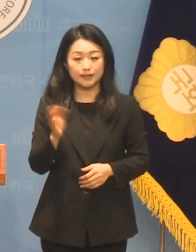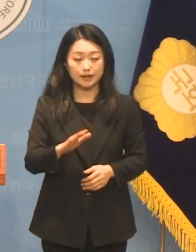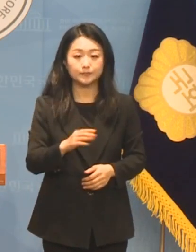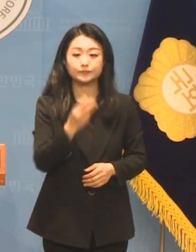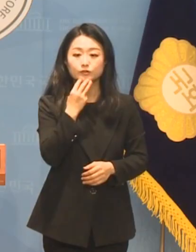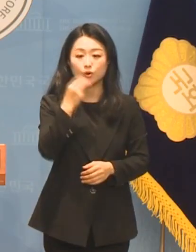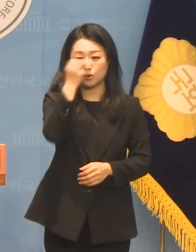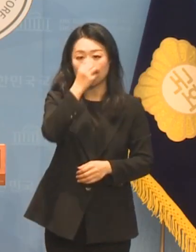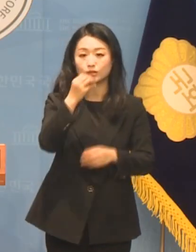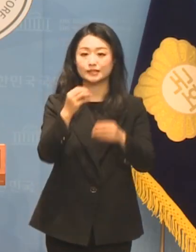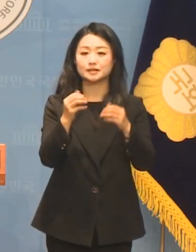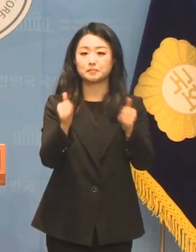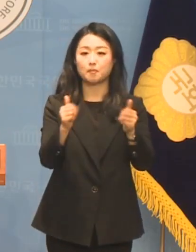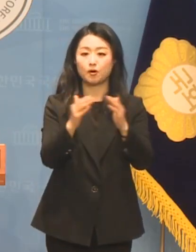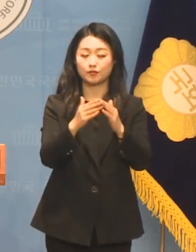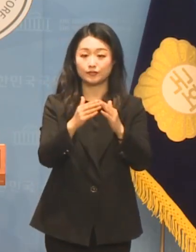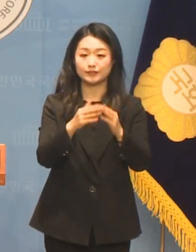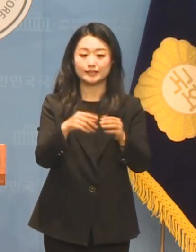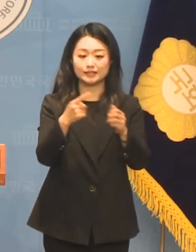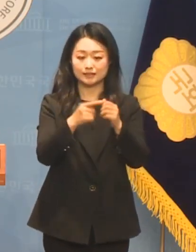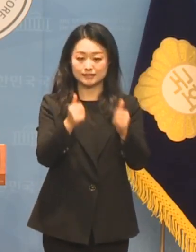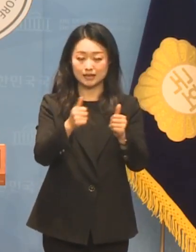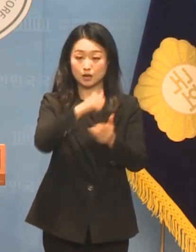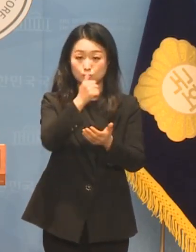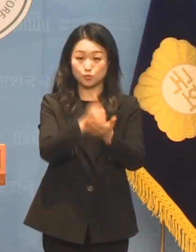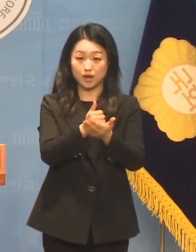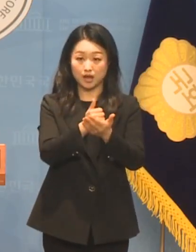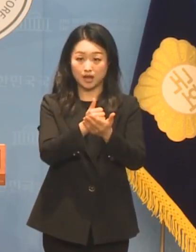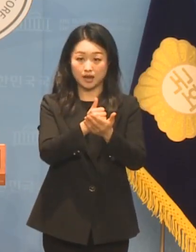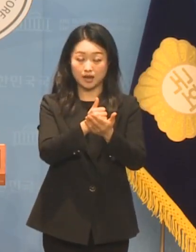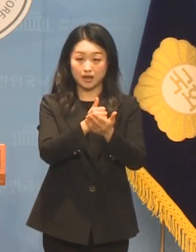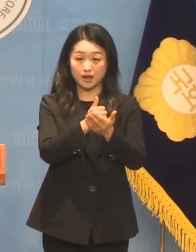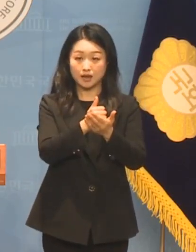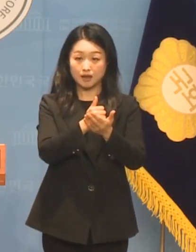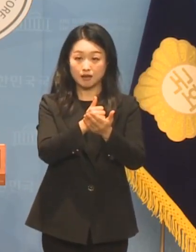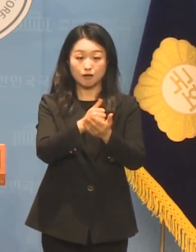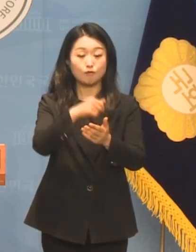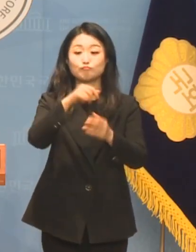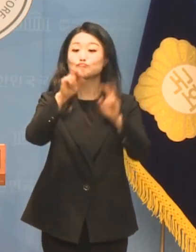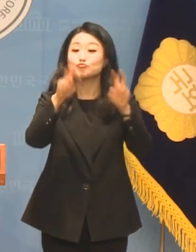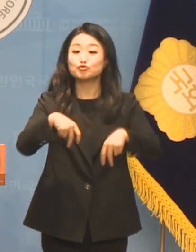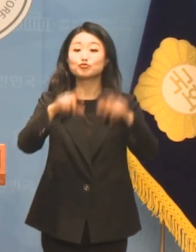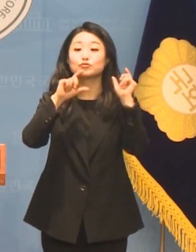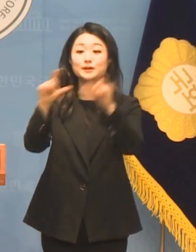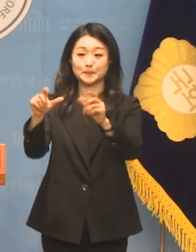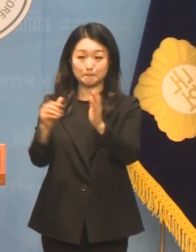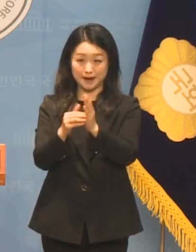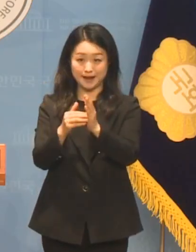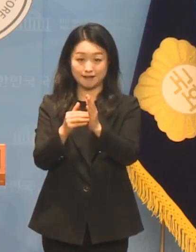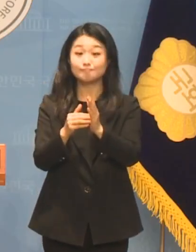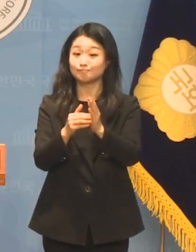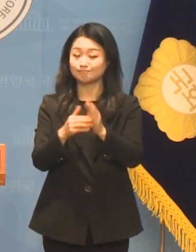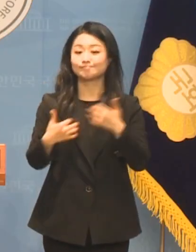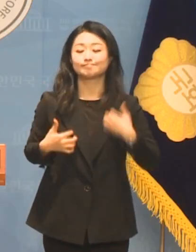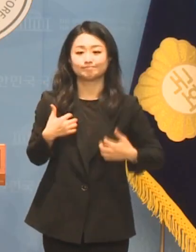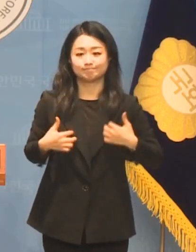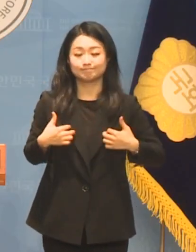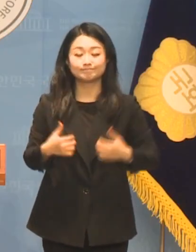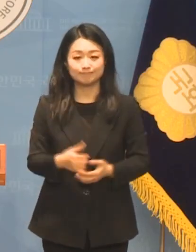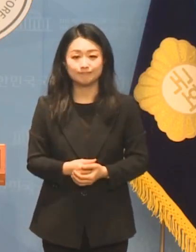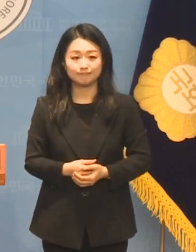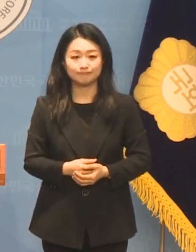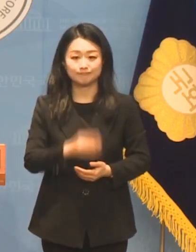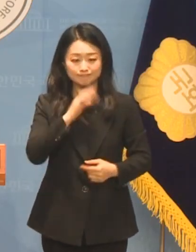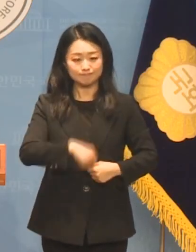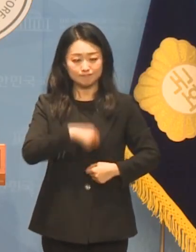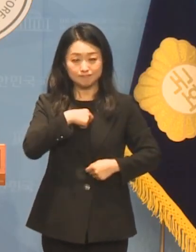서울고등법원은 지난 4일 1심 유죄 판결을 뒤집고 무죄를 선고했습니다. 사필 규정입니다.